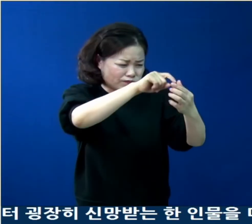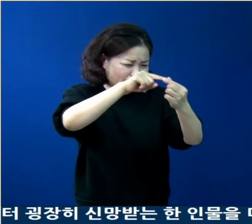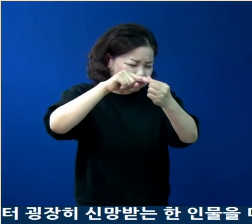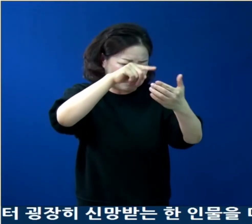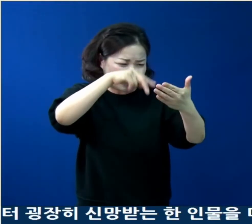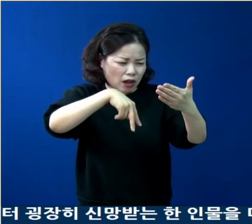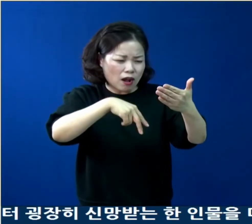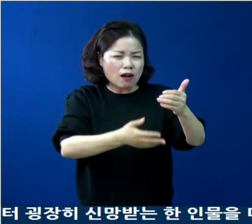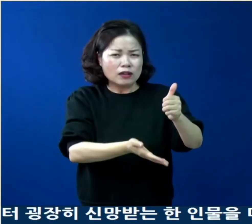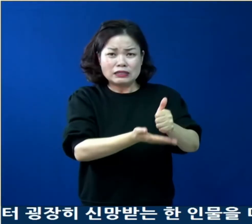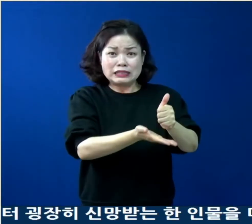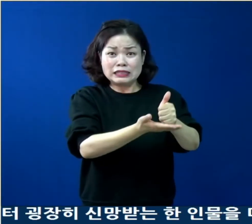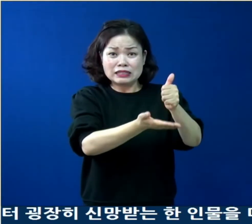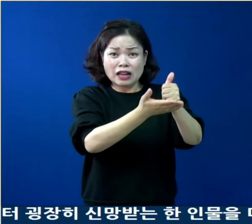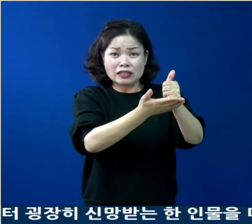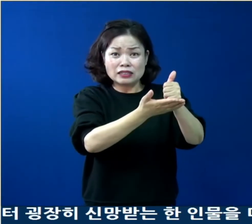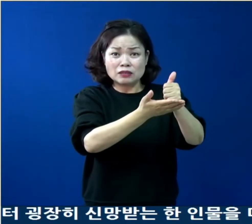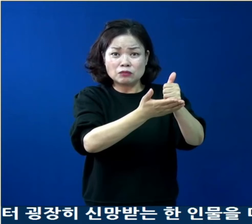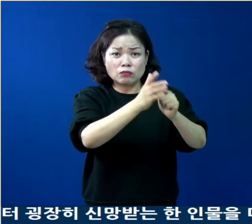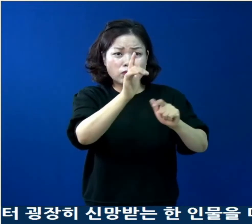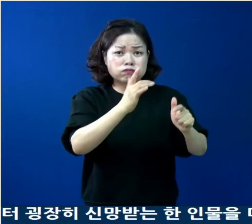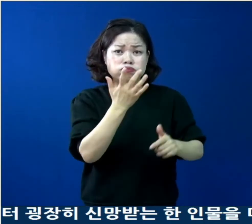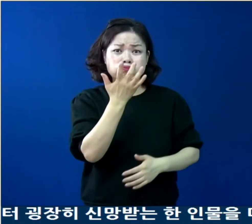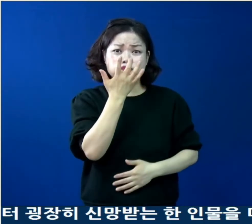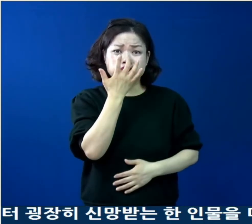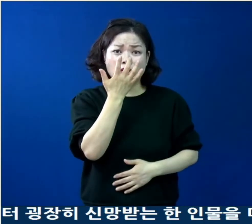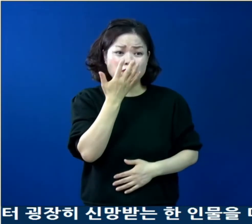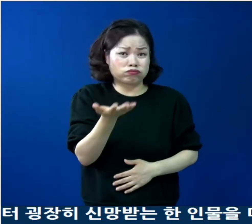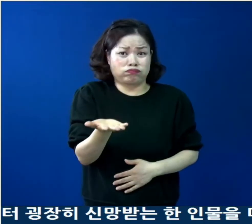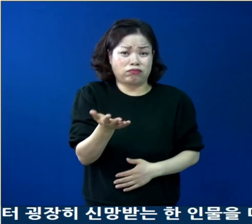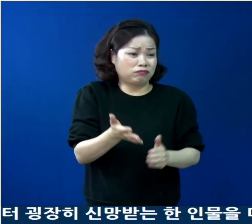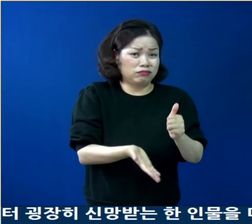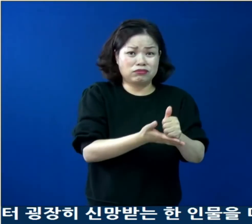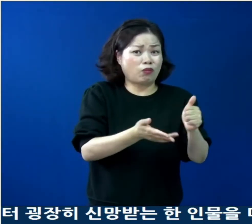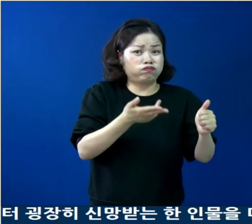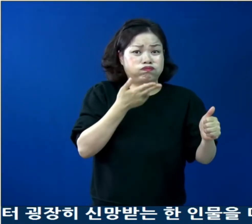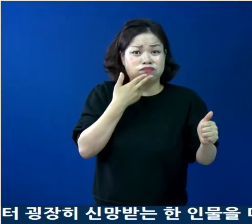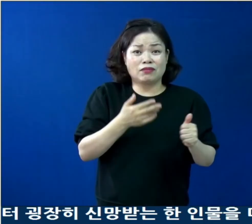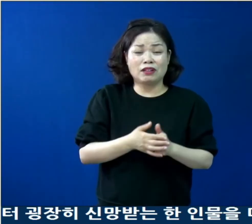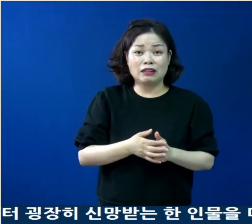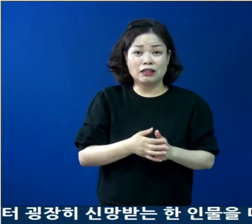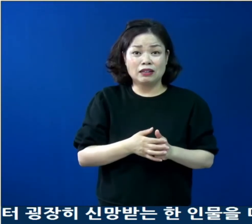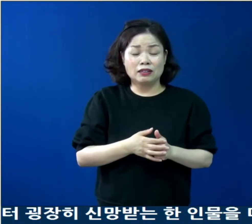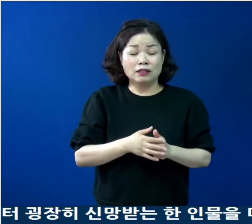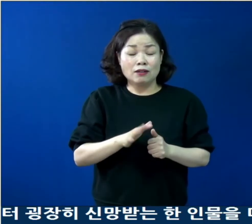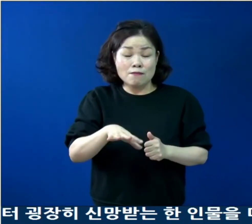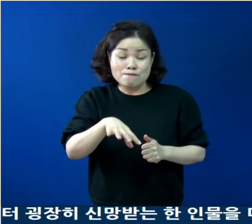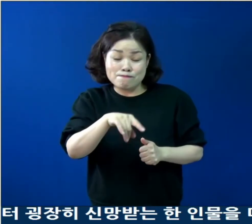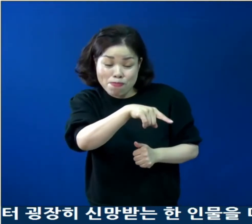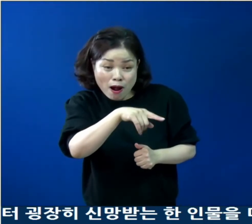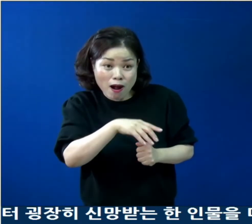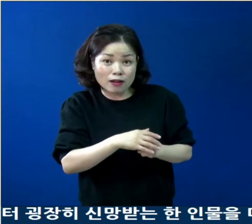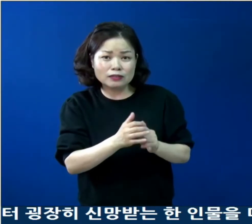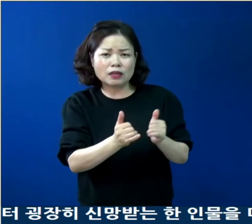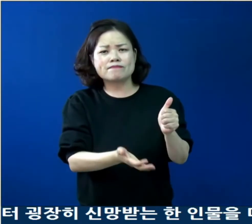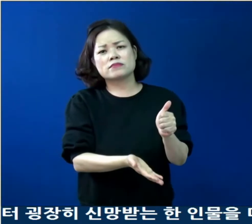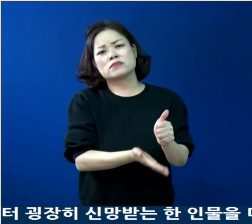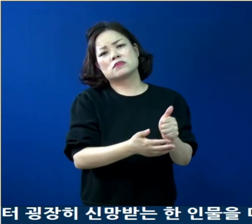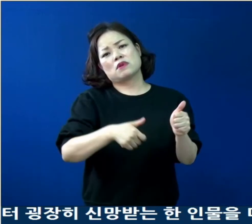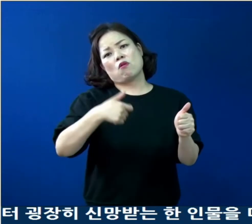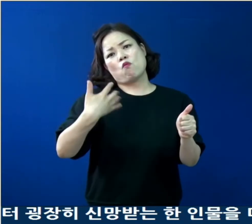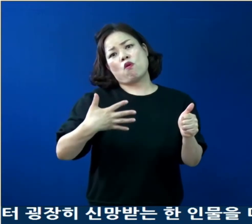어떤 사람을 막 이렇게 칭찬하는 모습이 별로 없어요. 별로 없어. 그런데 이례적이에요. 이례적. 이 사람에 대해서는